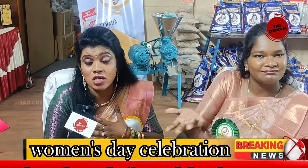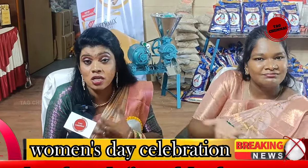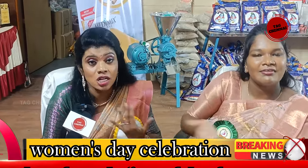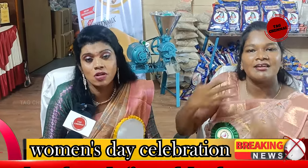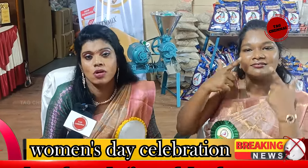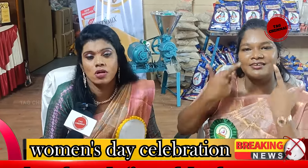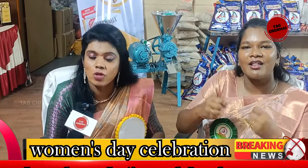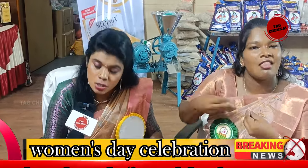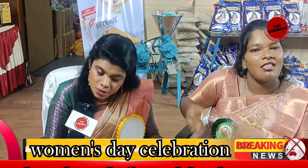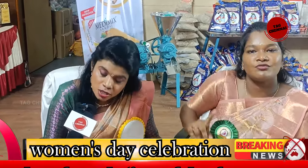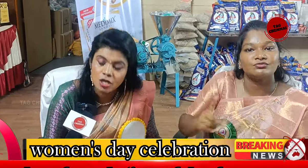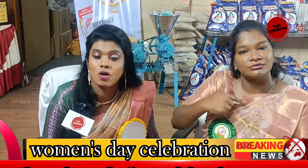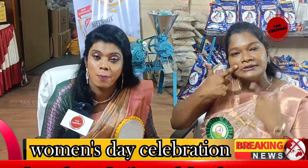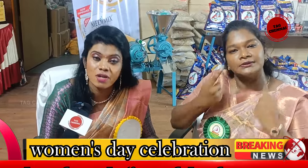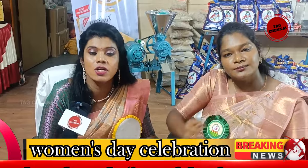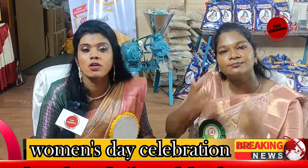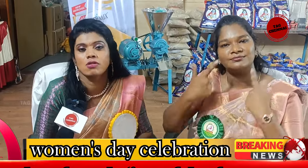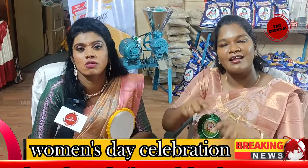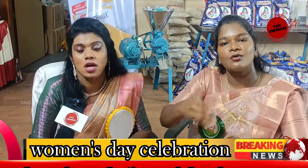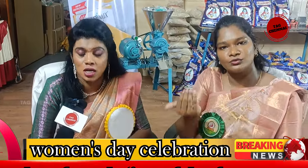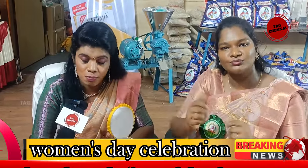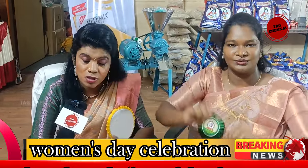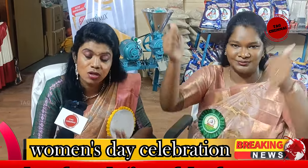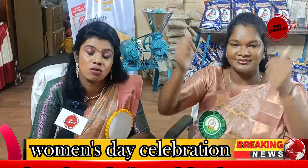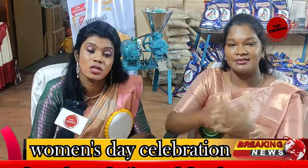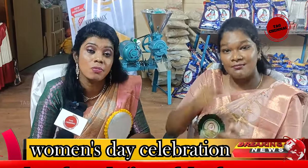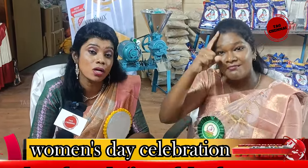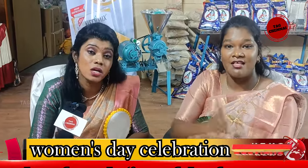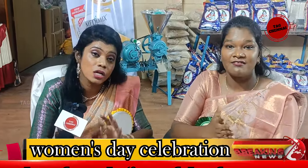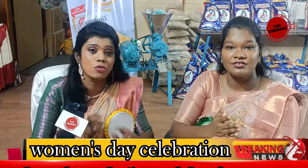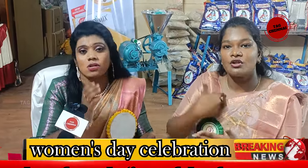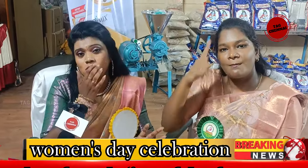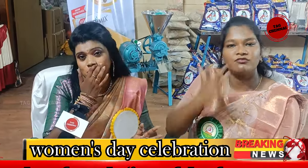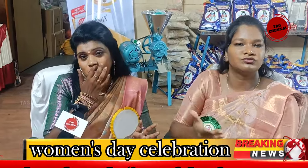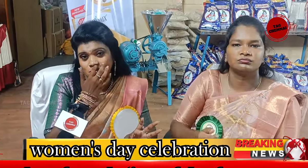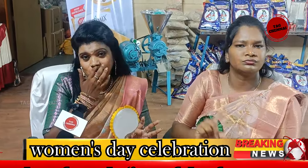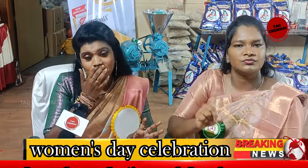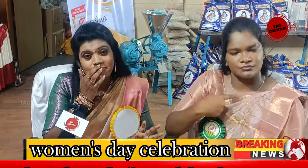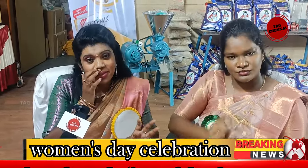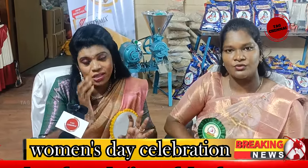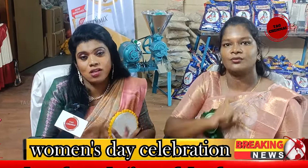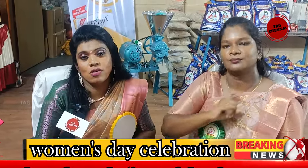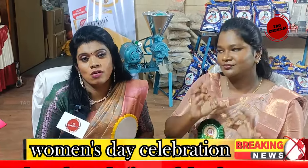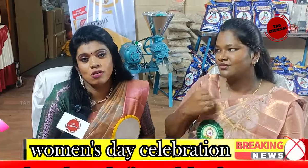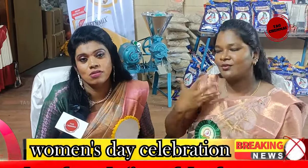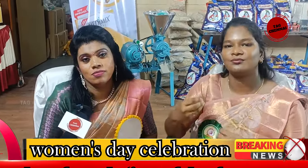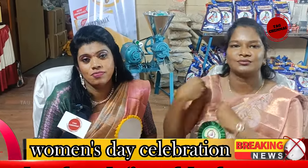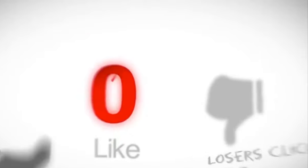வந்து கைவிடக்கூடாது. முயற்சி பண்ணிக்கவே இருக்கணும். அப்போ தான் வெற்றி கிடைக்கும். அது நம்பிக்கையோடு இருக்கணும். நம்பிக்கையே இழக்கக்கூடாது. அதான் என்னோட. இந்த